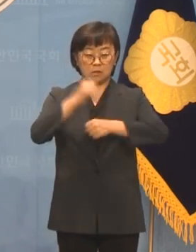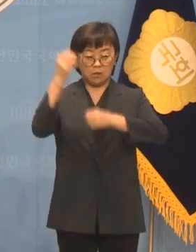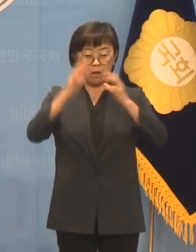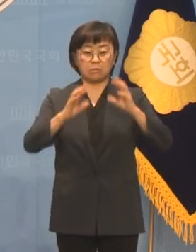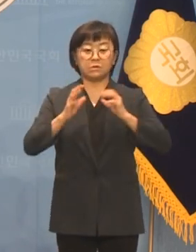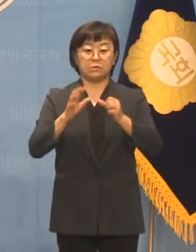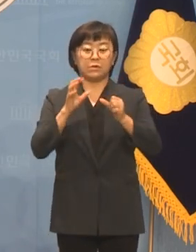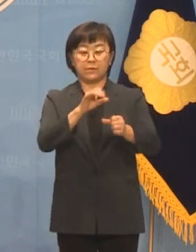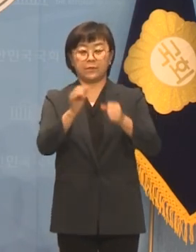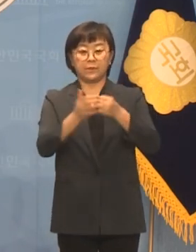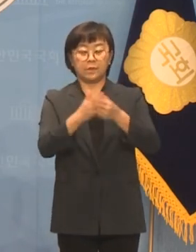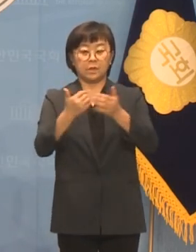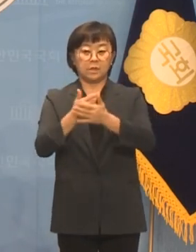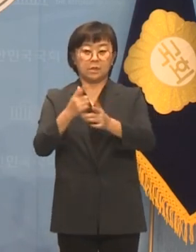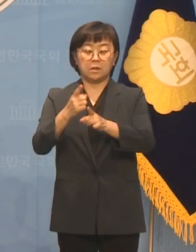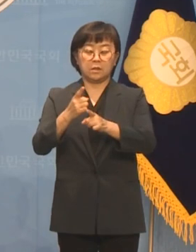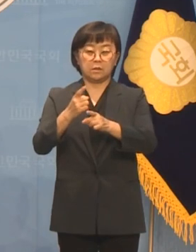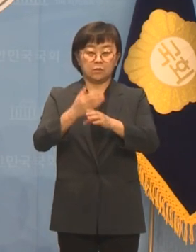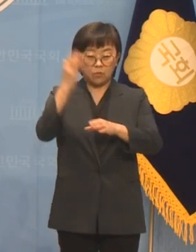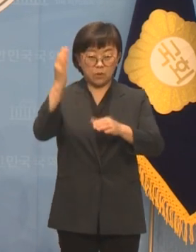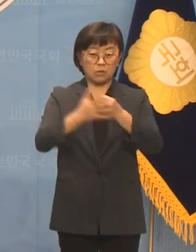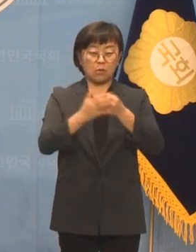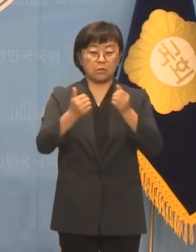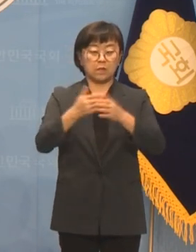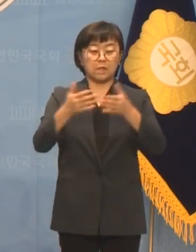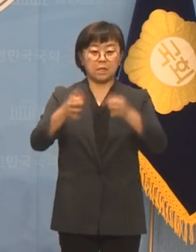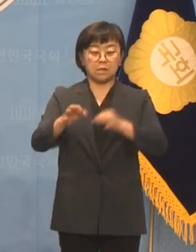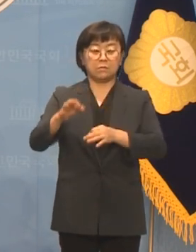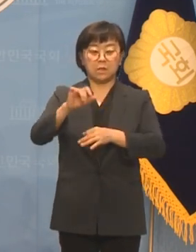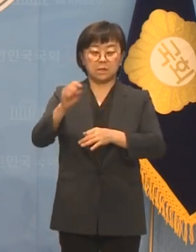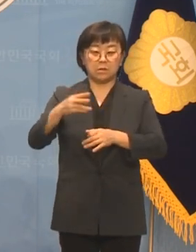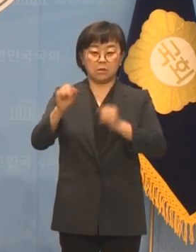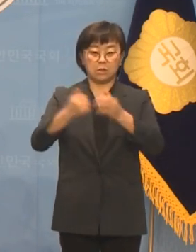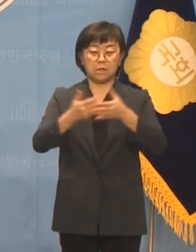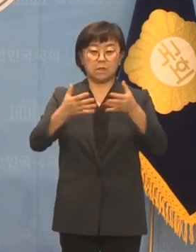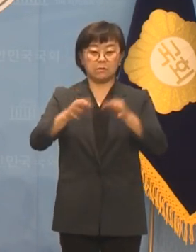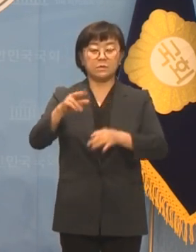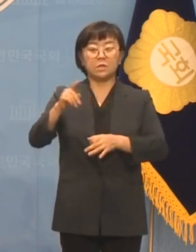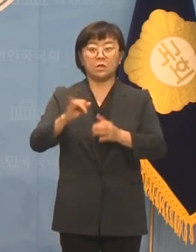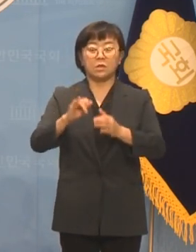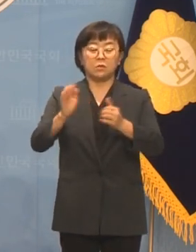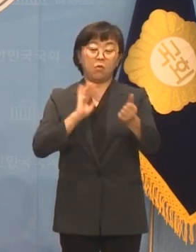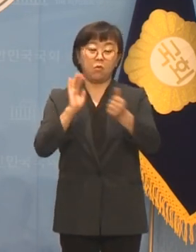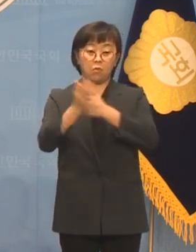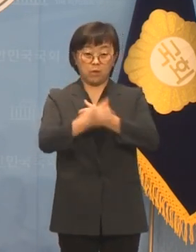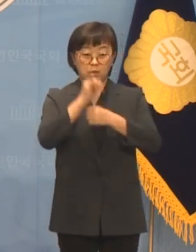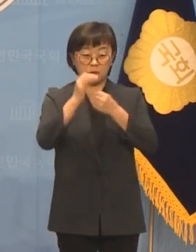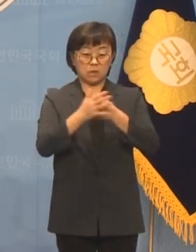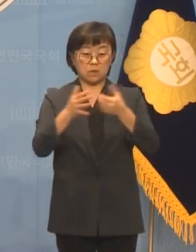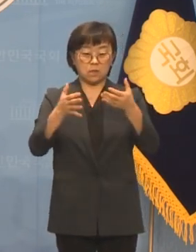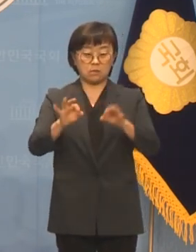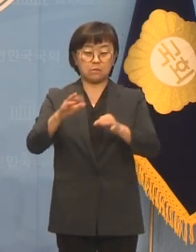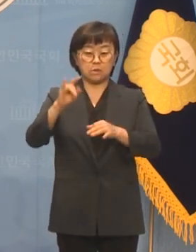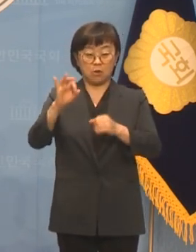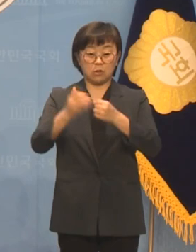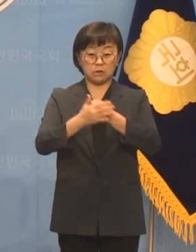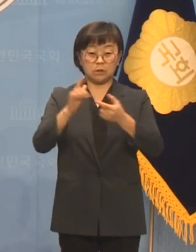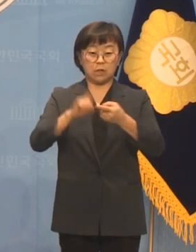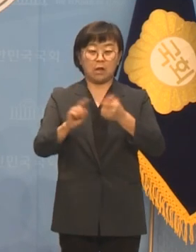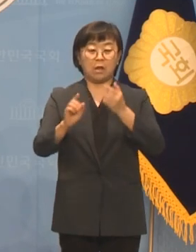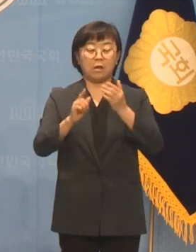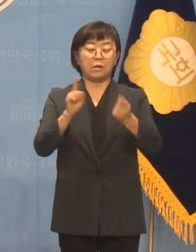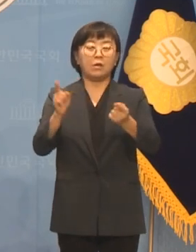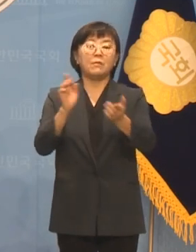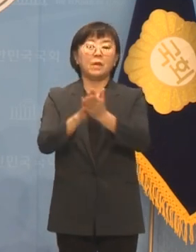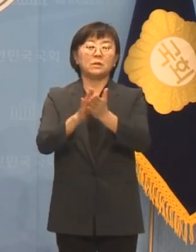위협하고 적화통일을 꿈꾼 김일성과 김정희를 옹호하고 김정은 노림수에 맞장구를